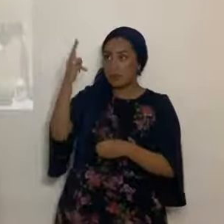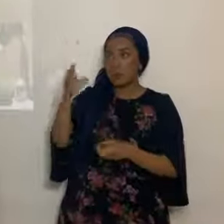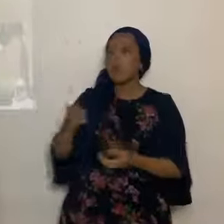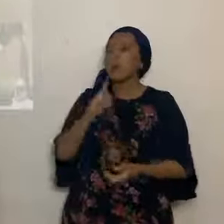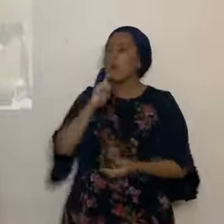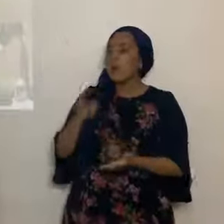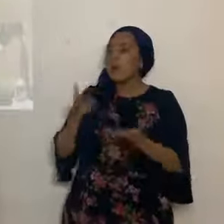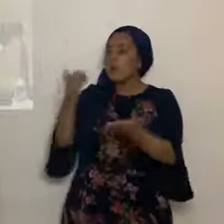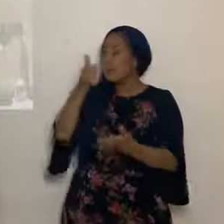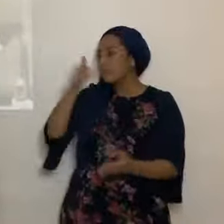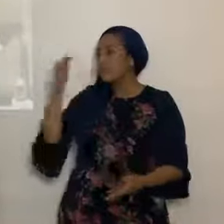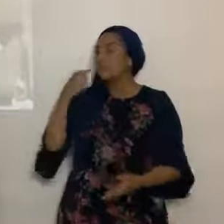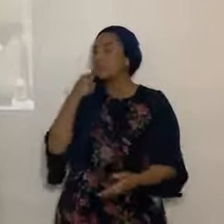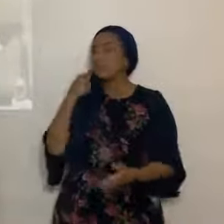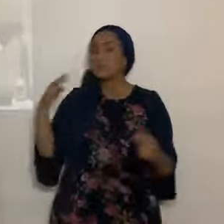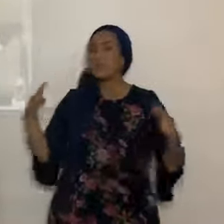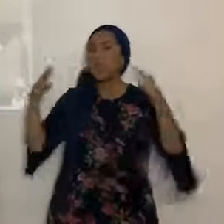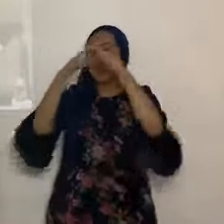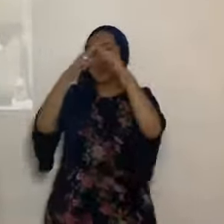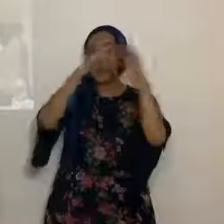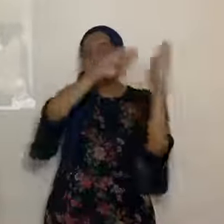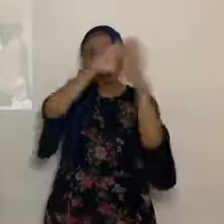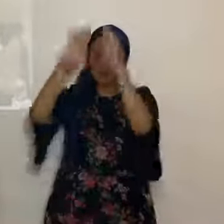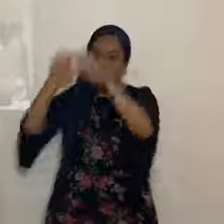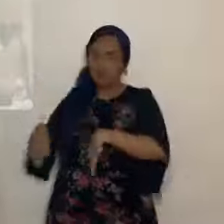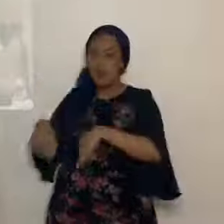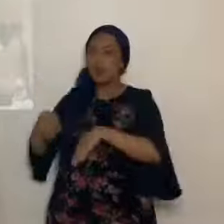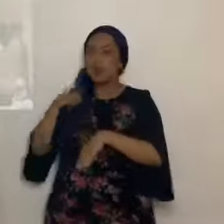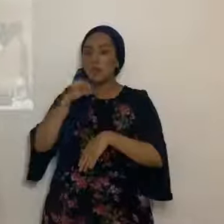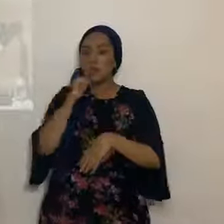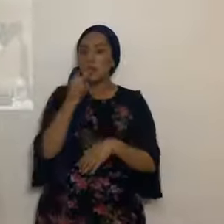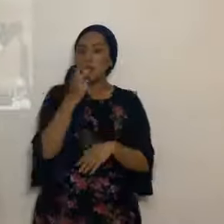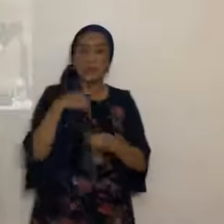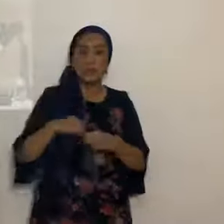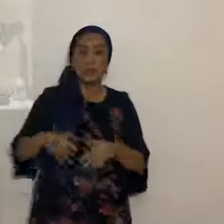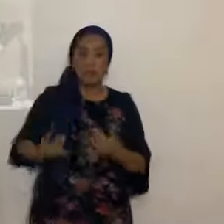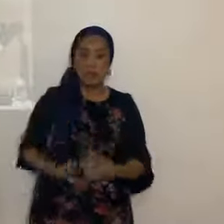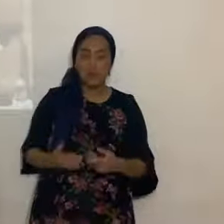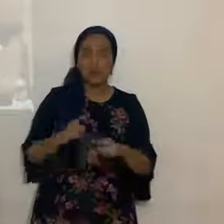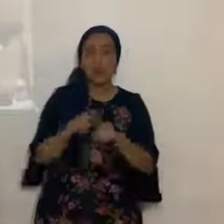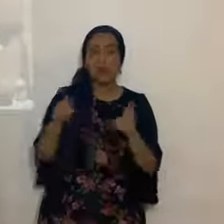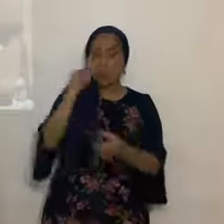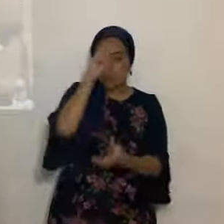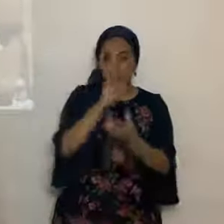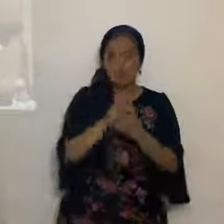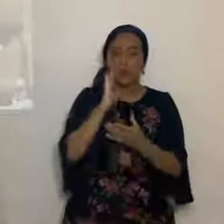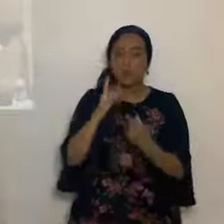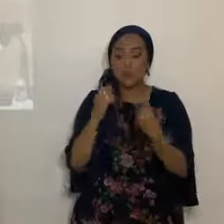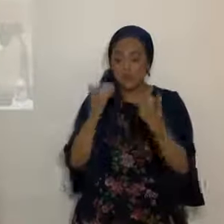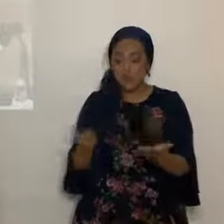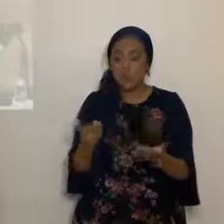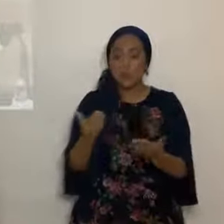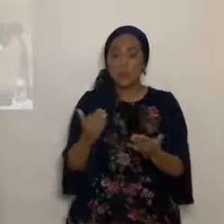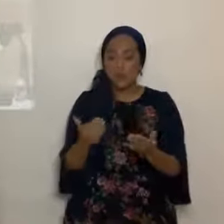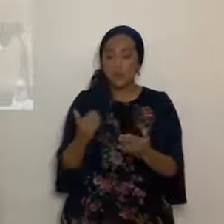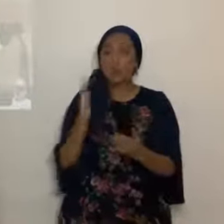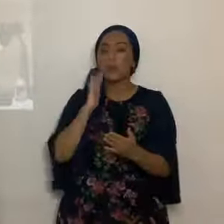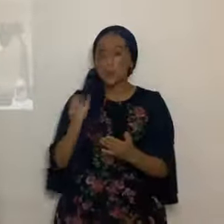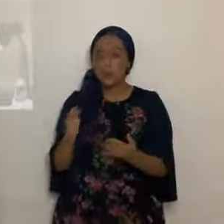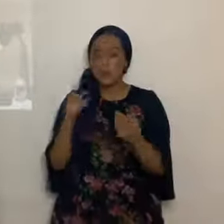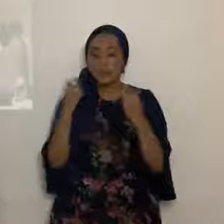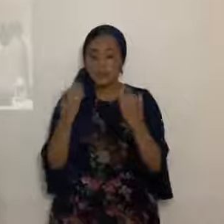digo que cualquiera que dijere a este monte, quítate y échate en el mar, y no dudare en su corazón, sino creyere que será hecho lo que dice, lo que diga le